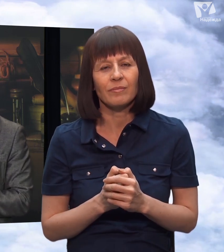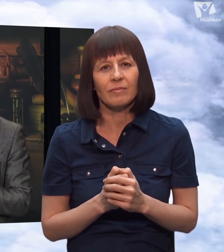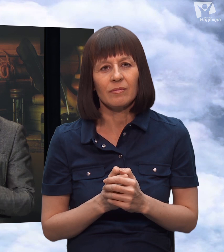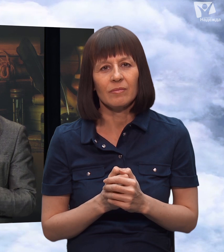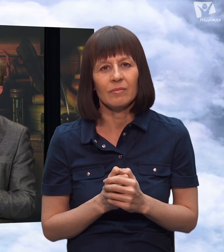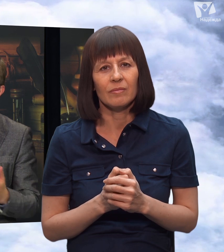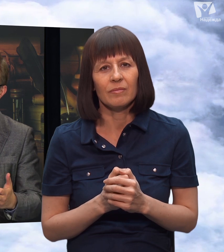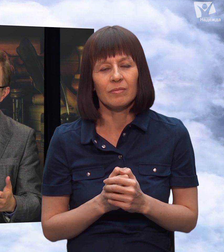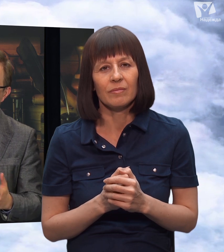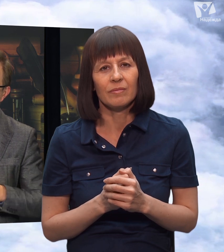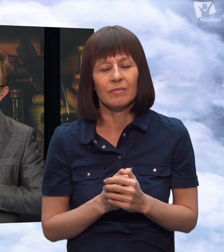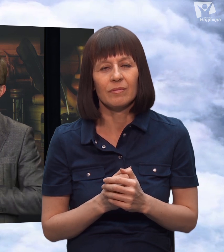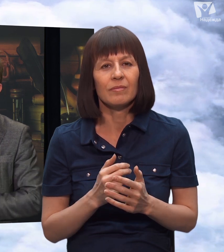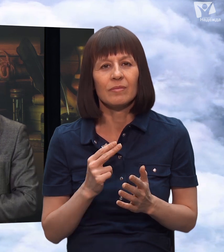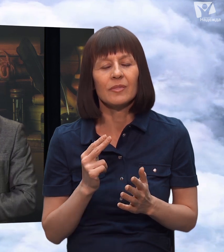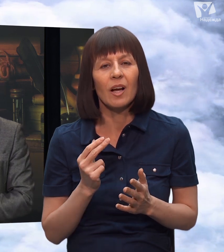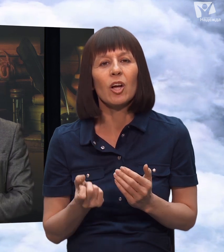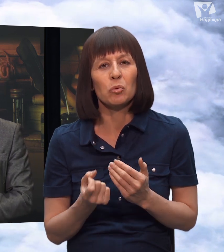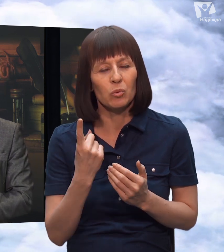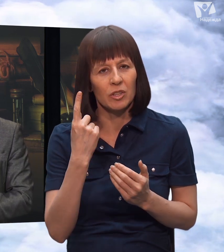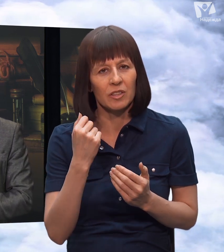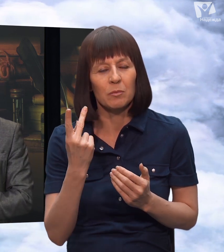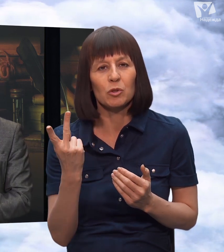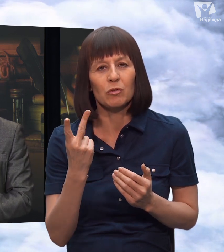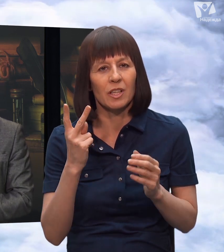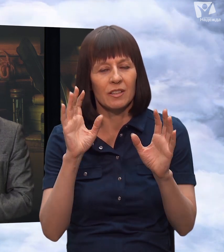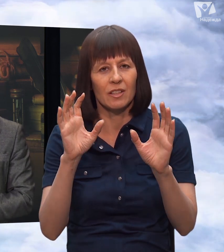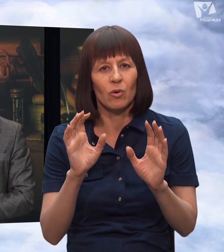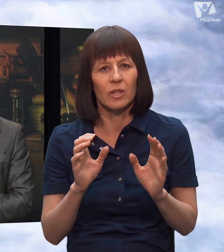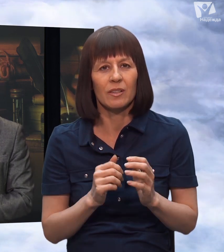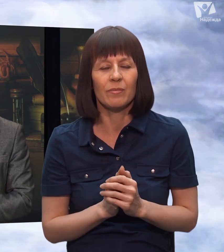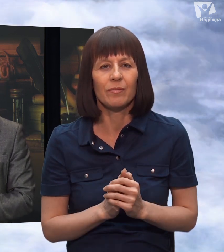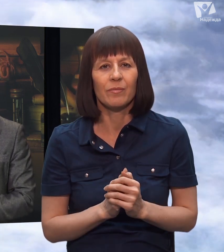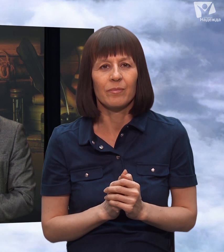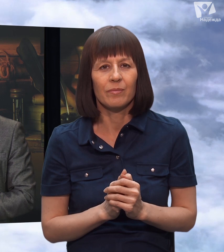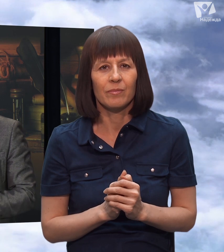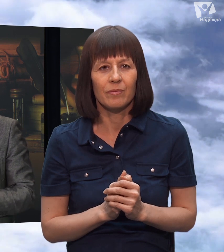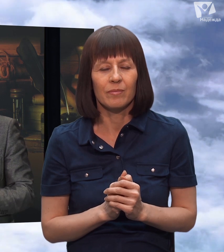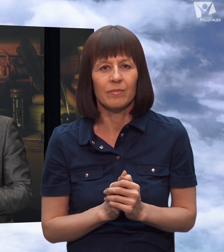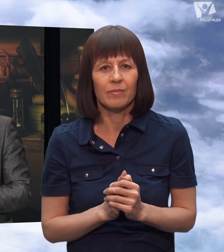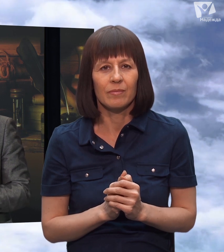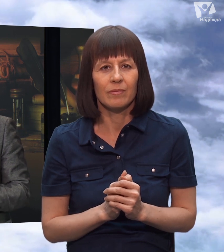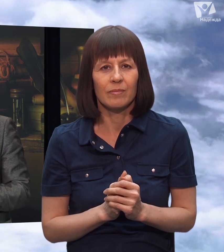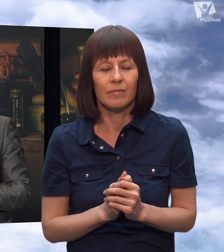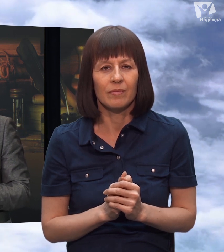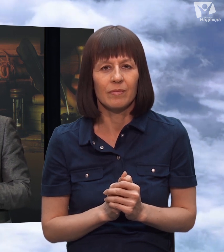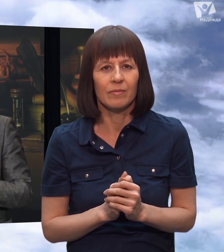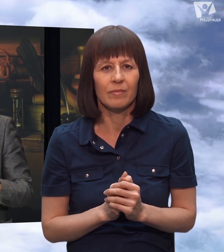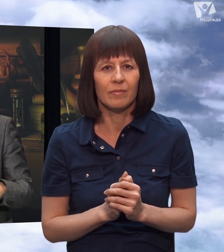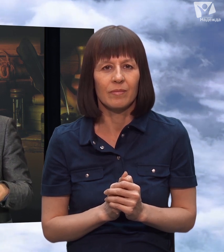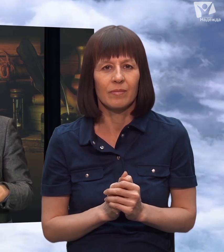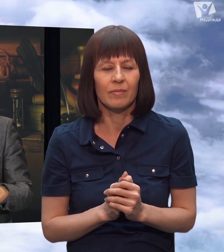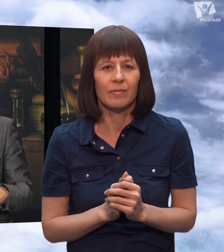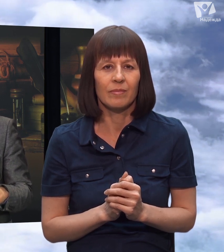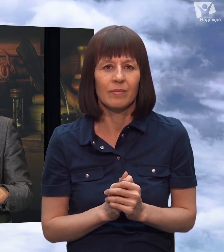которые объединяют вот эту историю с тем о чем мы с вами читали читаем 2 законе но